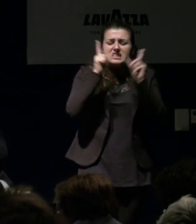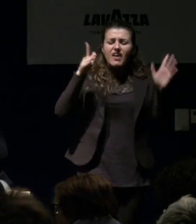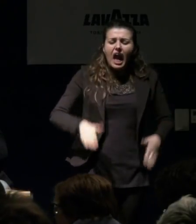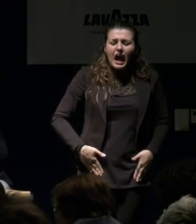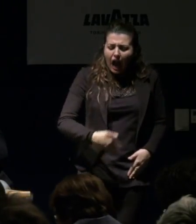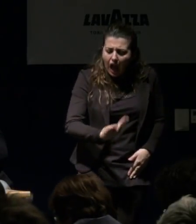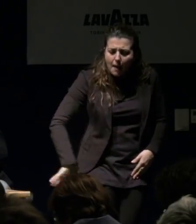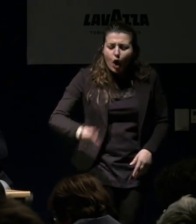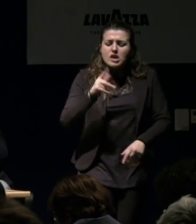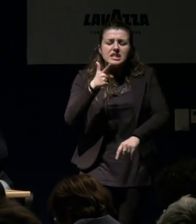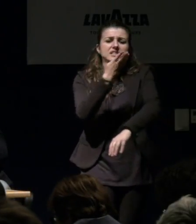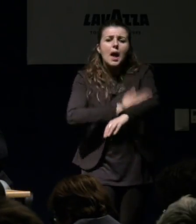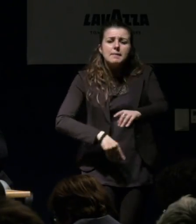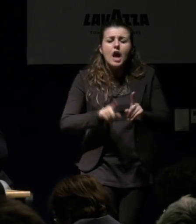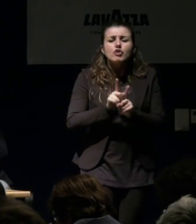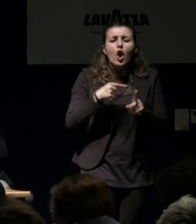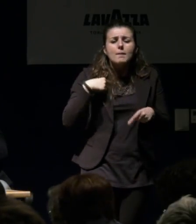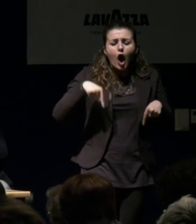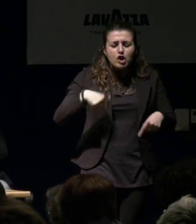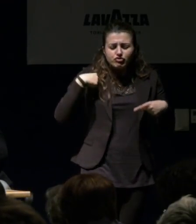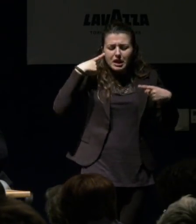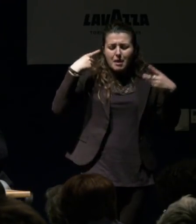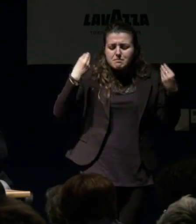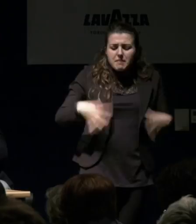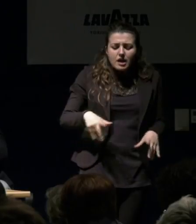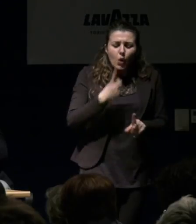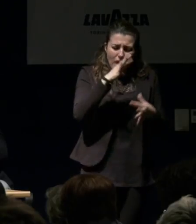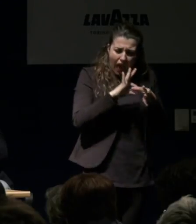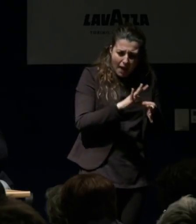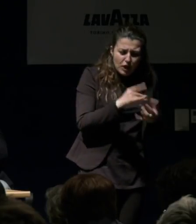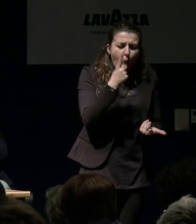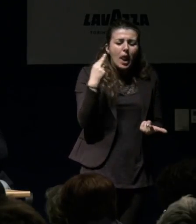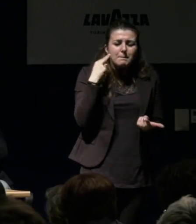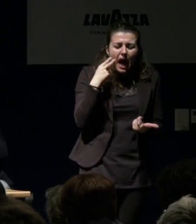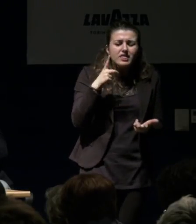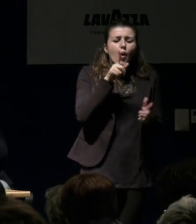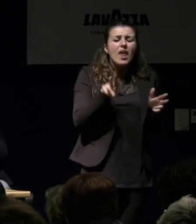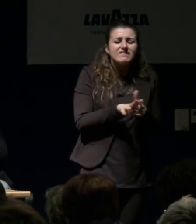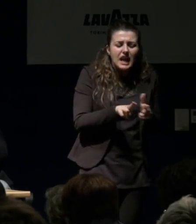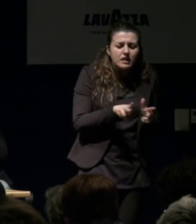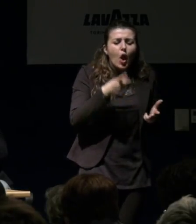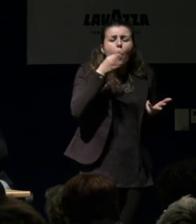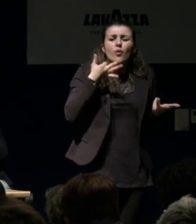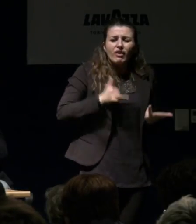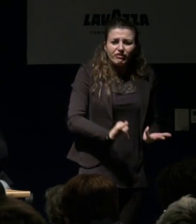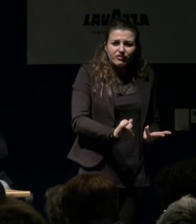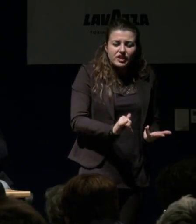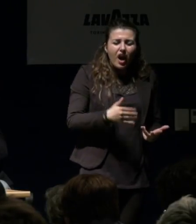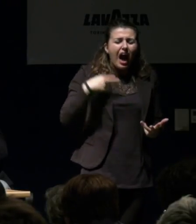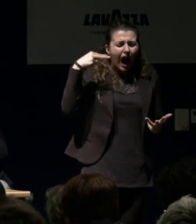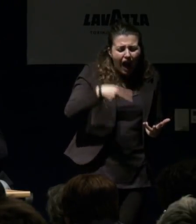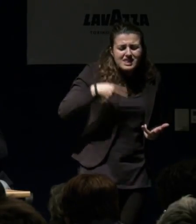un braccio oggi perdo non solo un amico anche un padre un fratello un figlio in tanti anni di amicizia